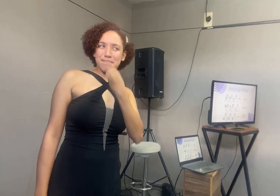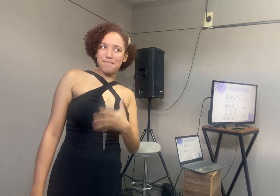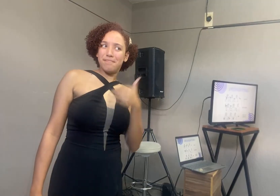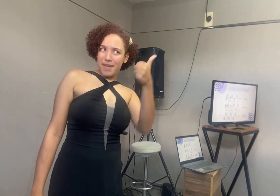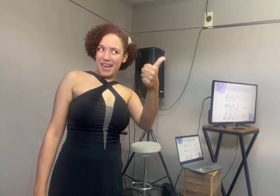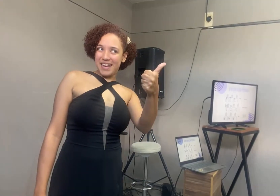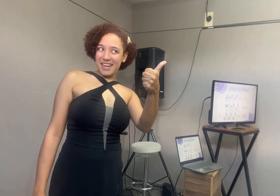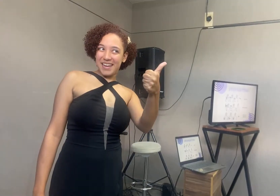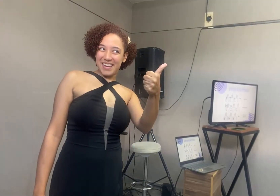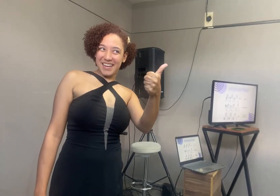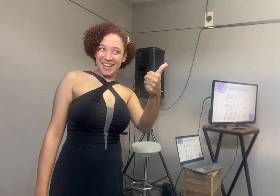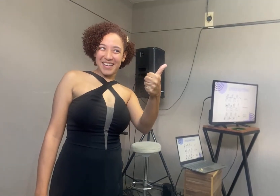Você.